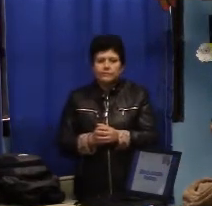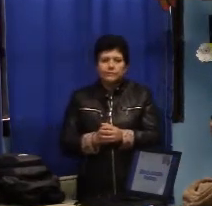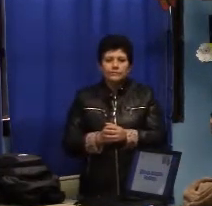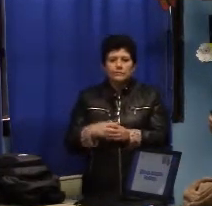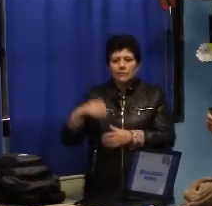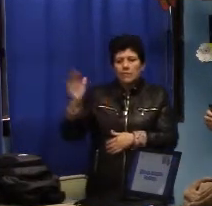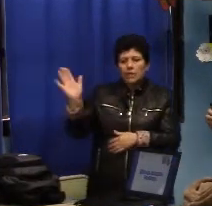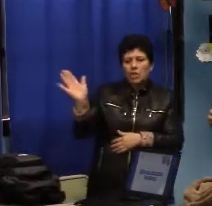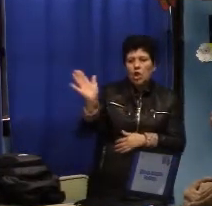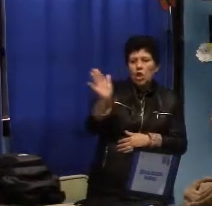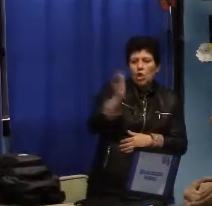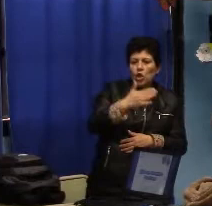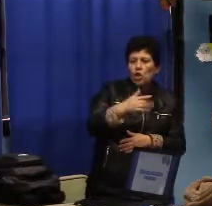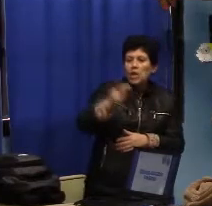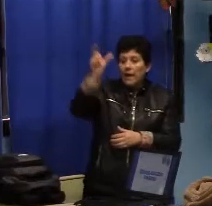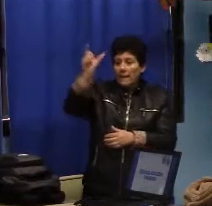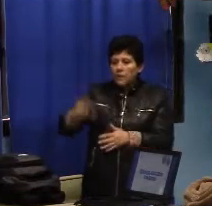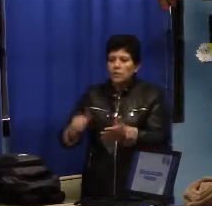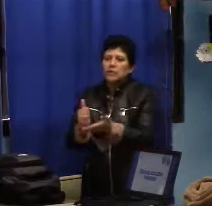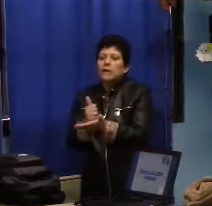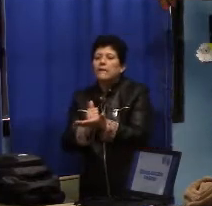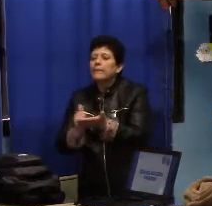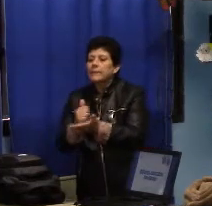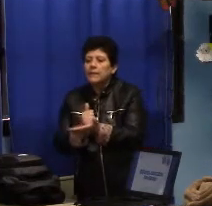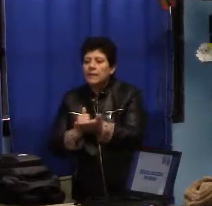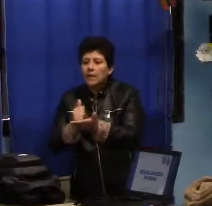todo lo que habían esperado en la venida de Cristo.